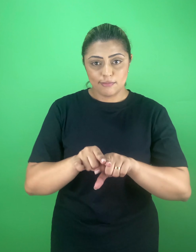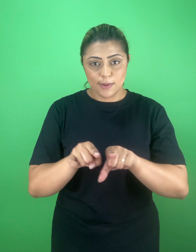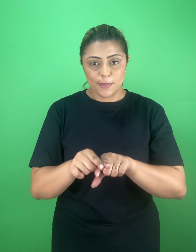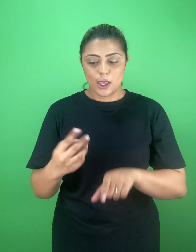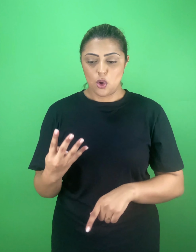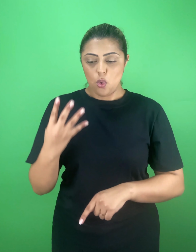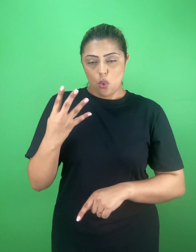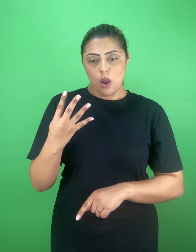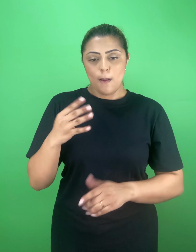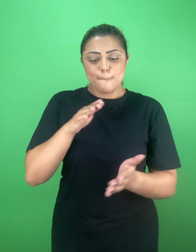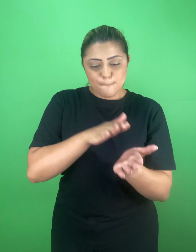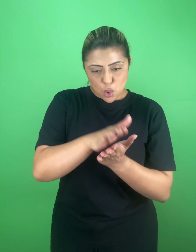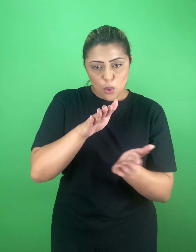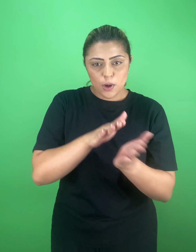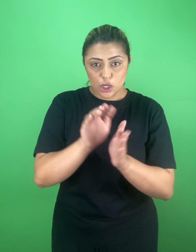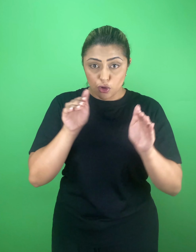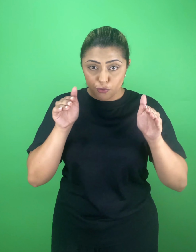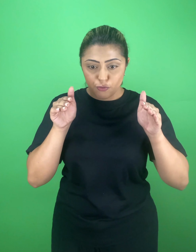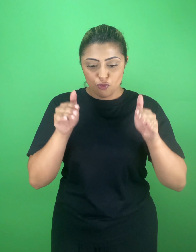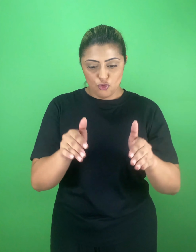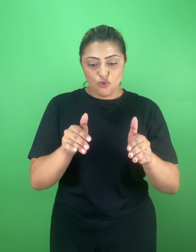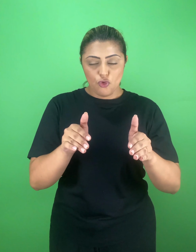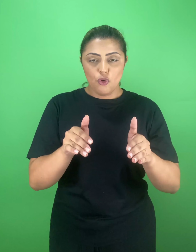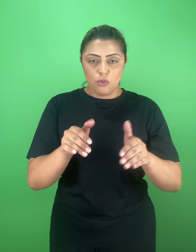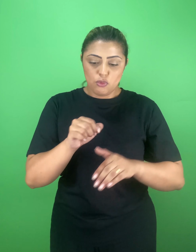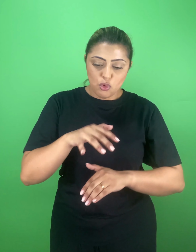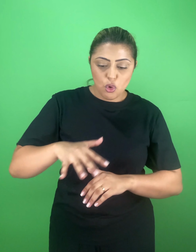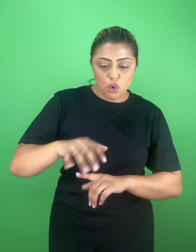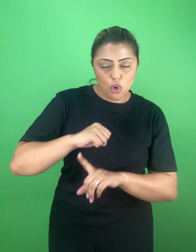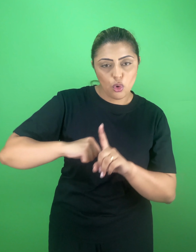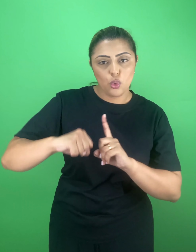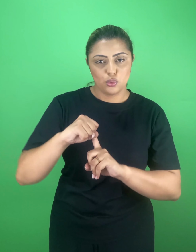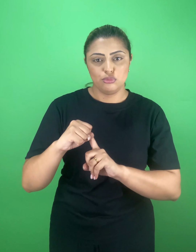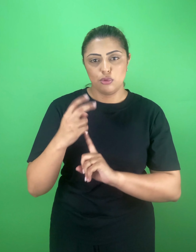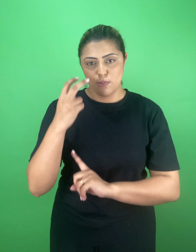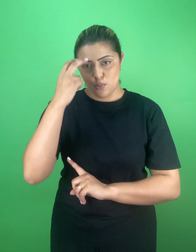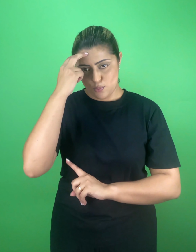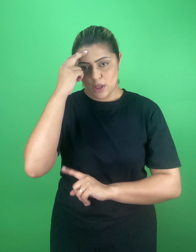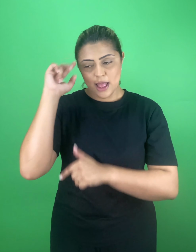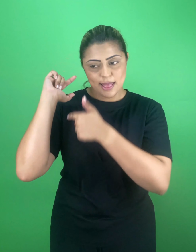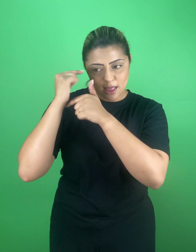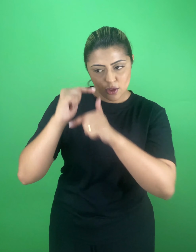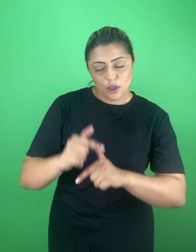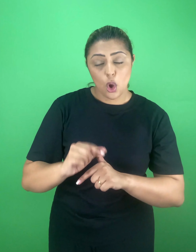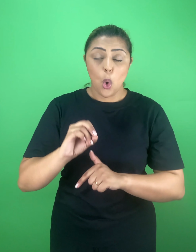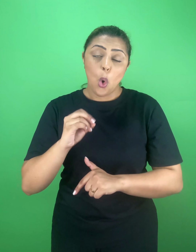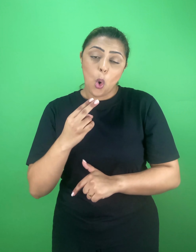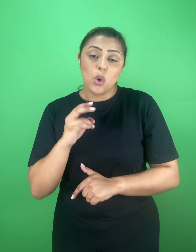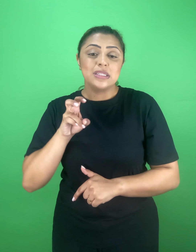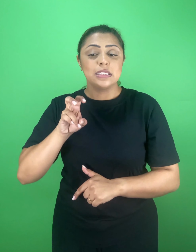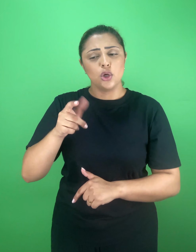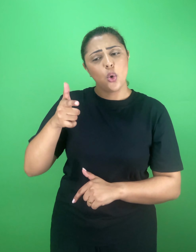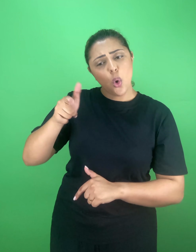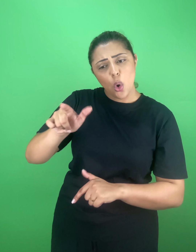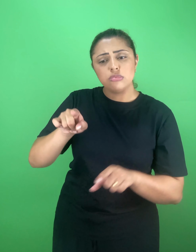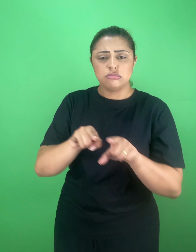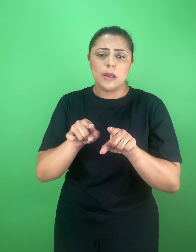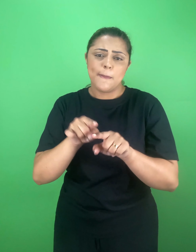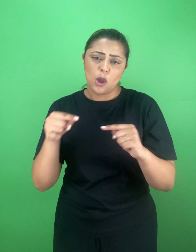Publicações na área de culturas populares e tradicionais ou 5. Outro objeto com predominância na área de